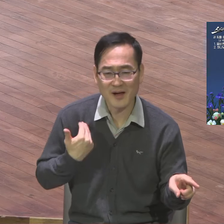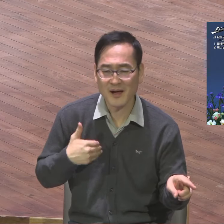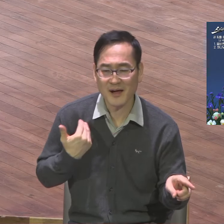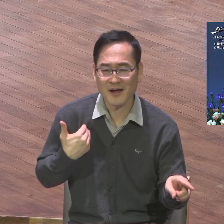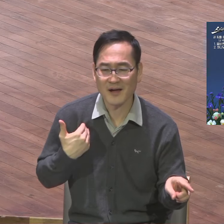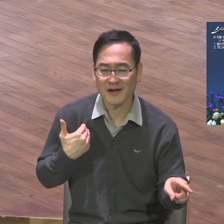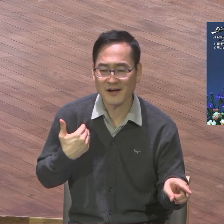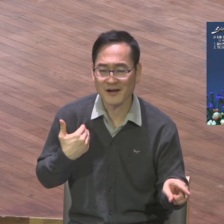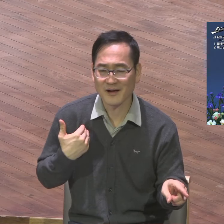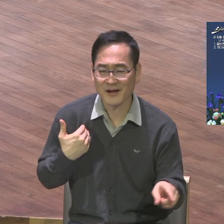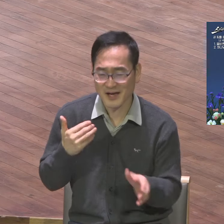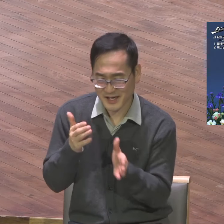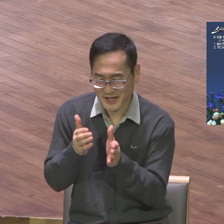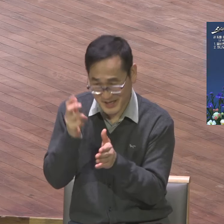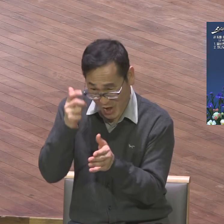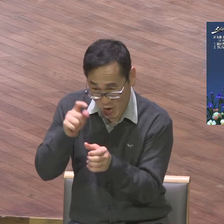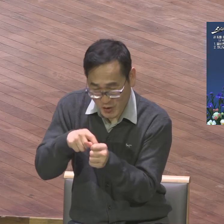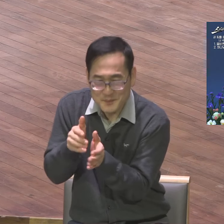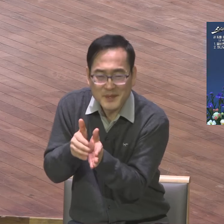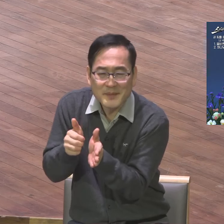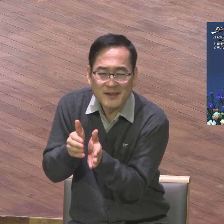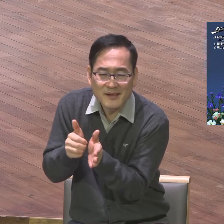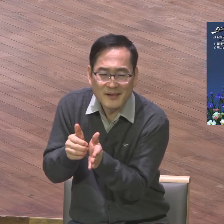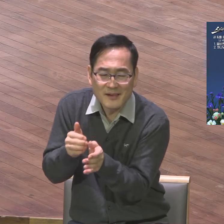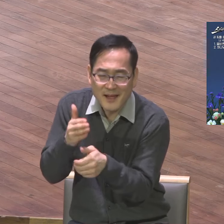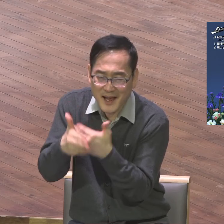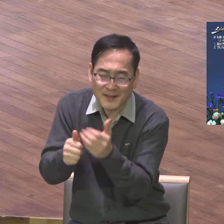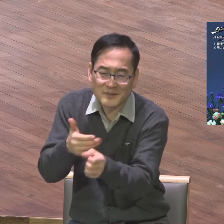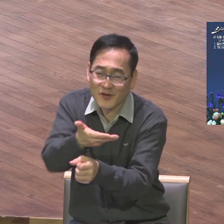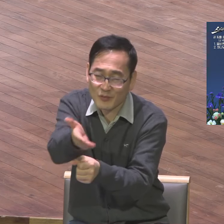사람들이 말하는 그런 방법이 아니라고요.